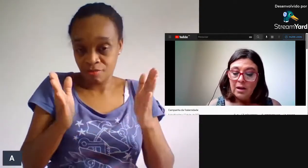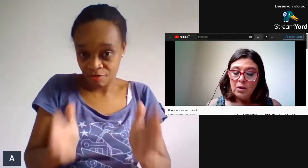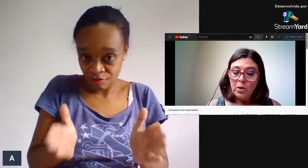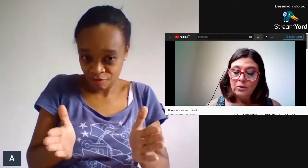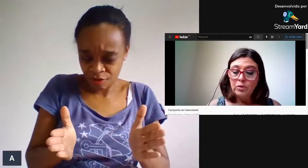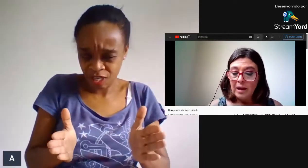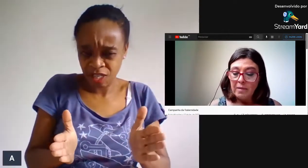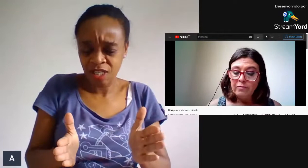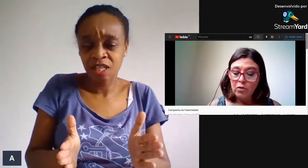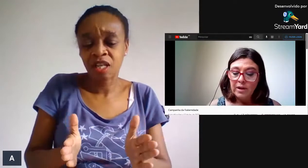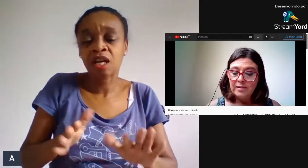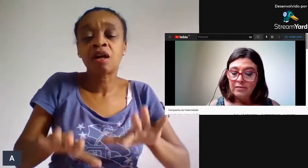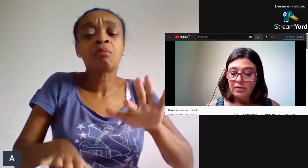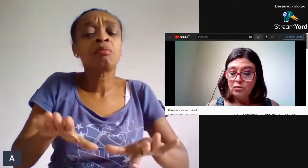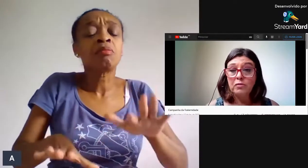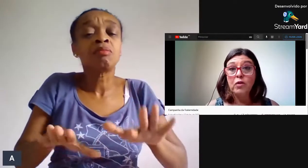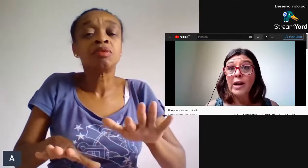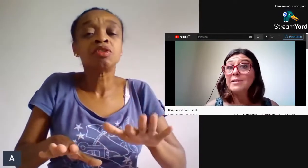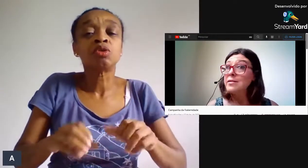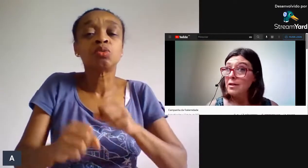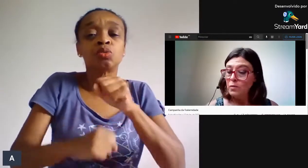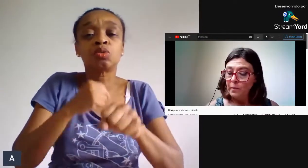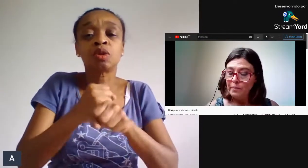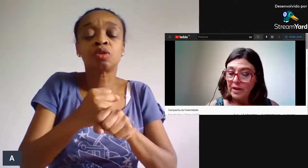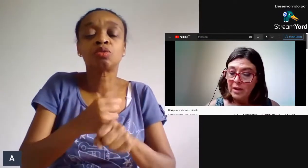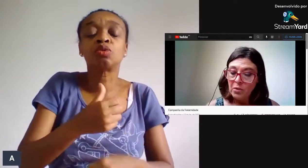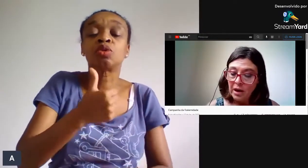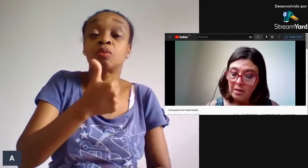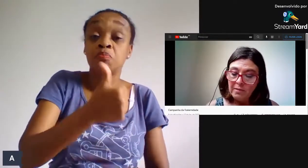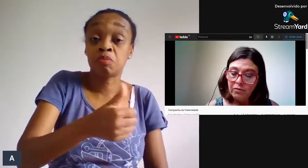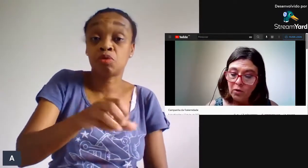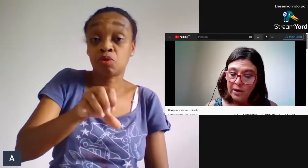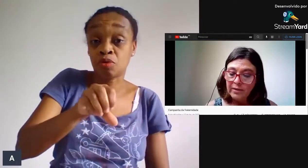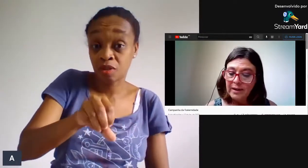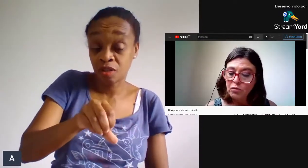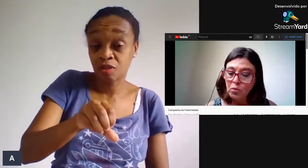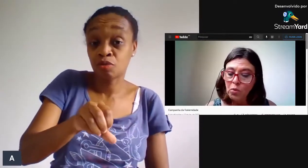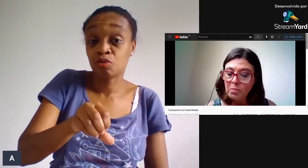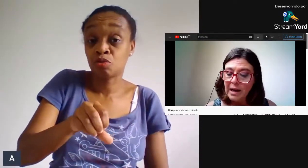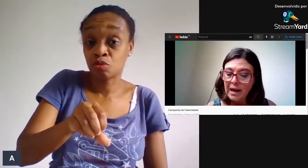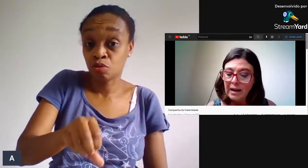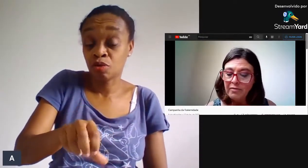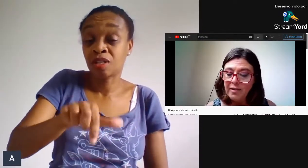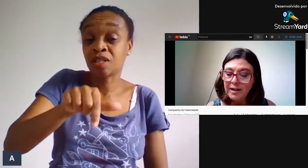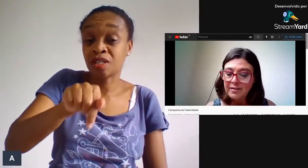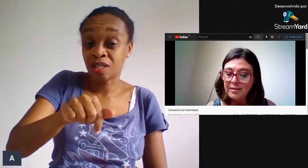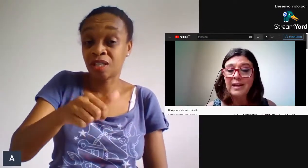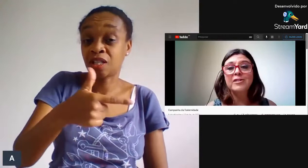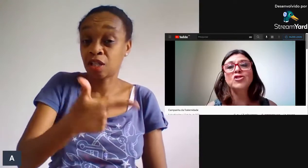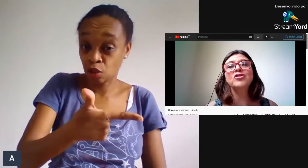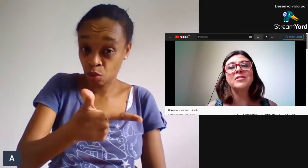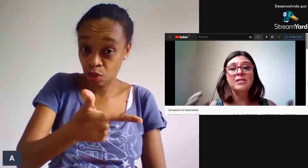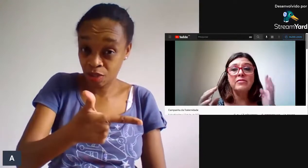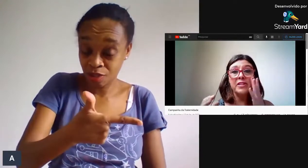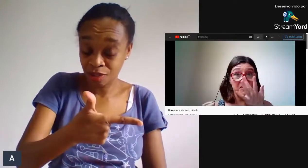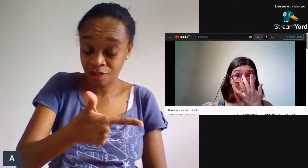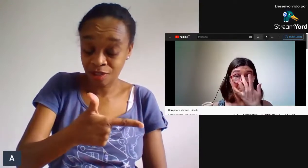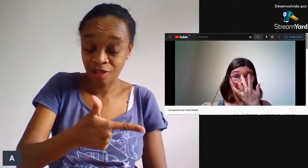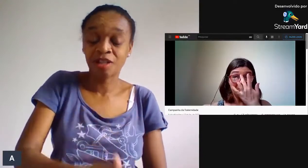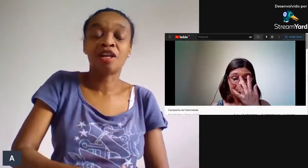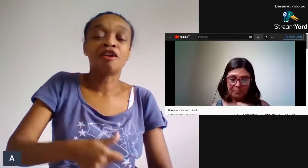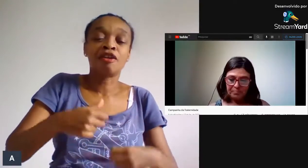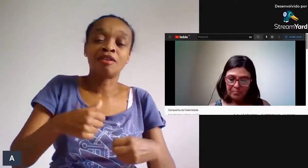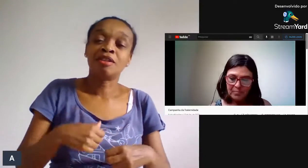1972, quando o tema foi serviço e vocação e o lema foi descubra a felicidade de